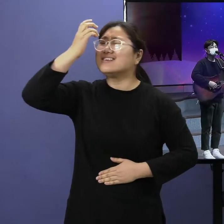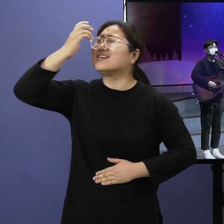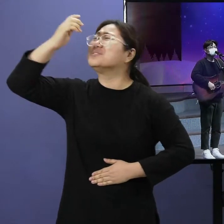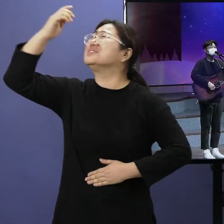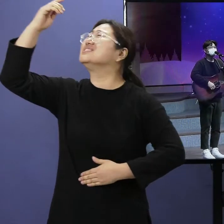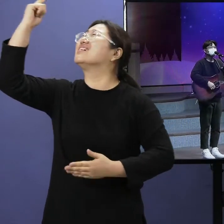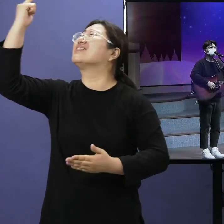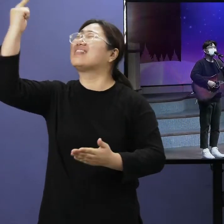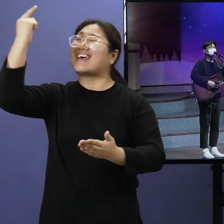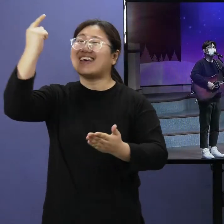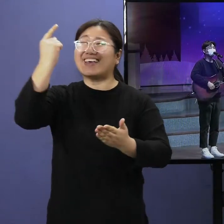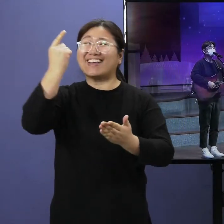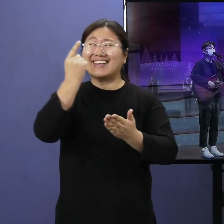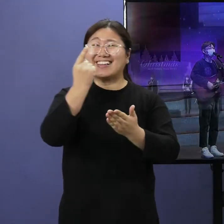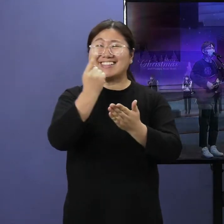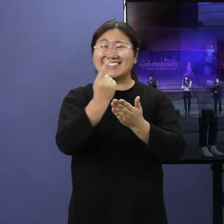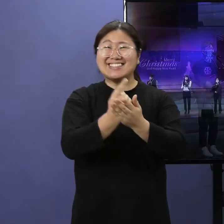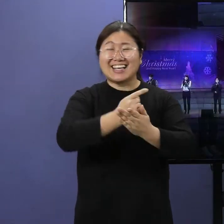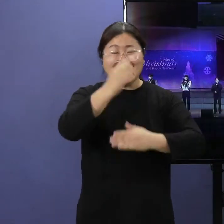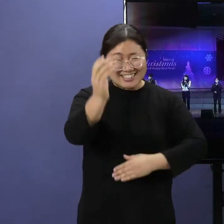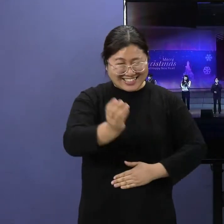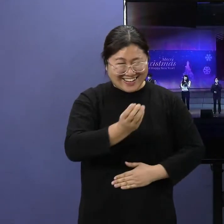성령이 오셨네.